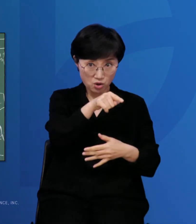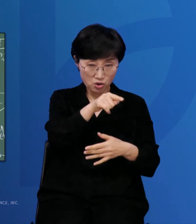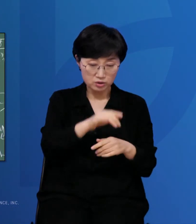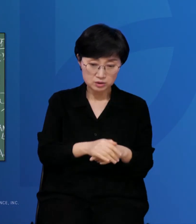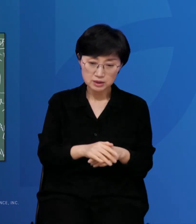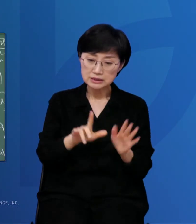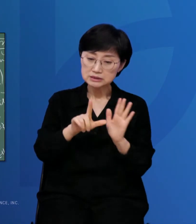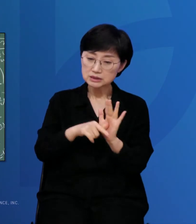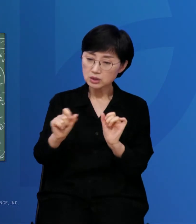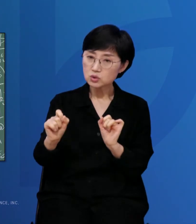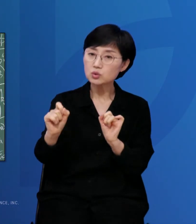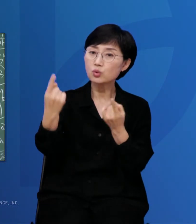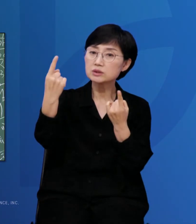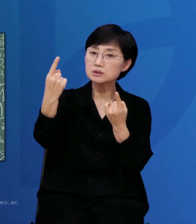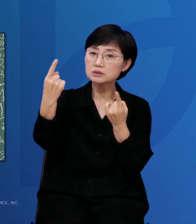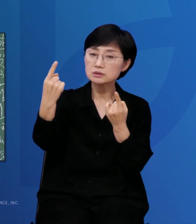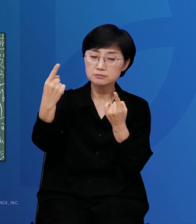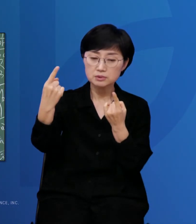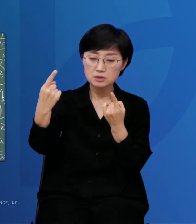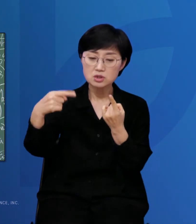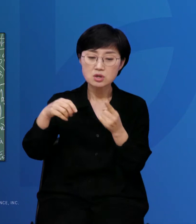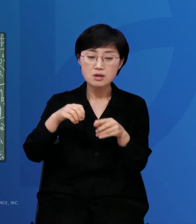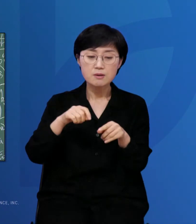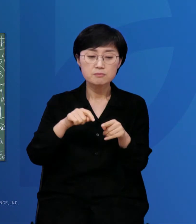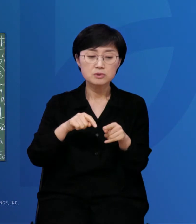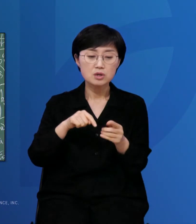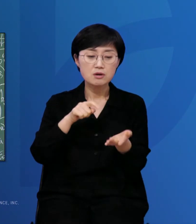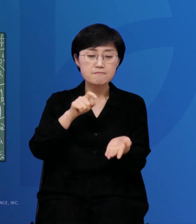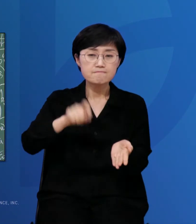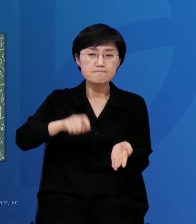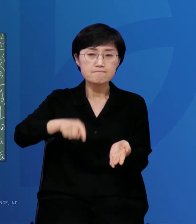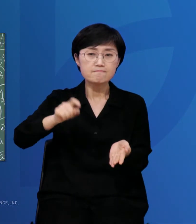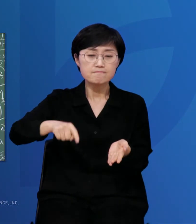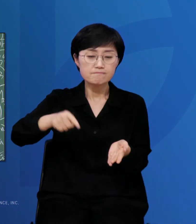실시간에 한 5천 명도 넘어 들어오잖아요.